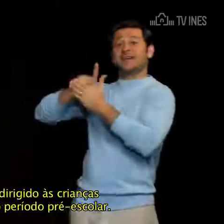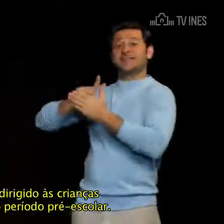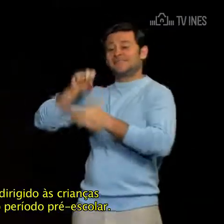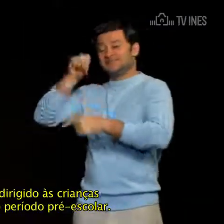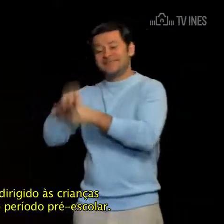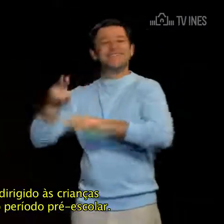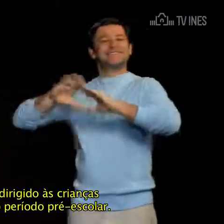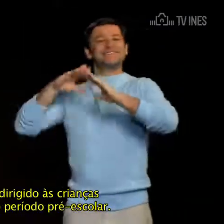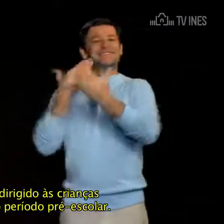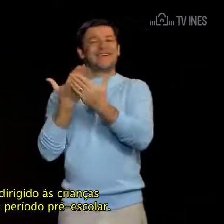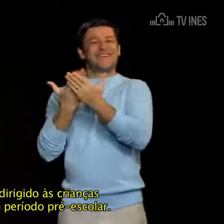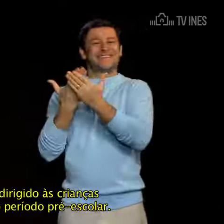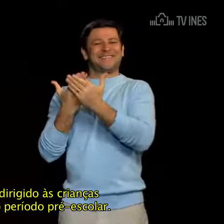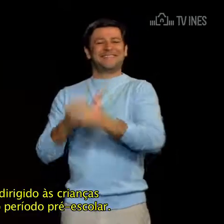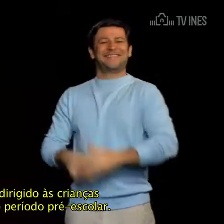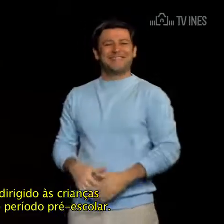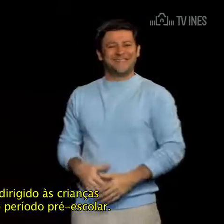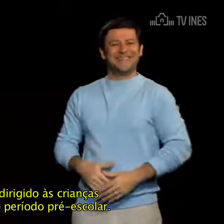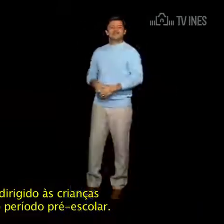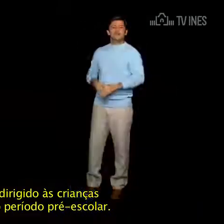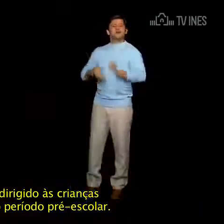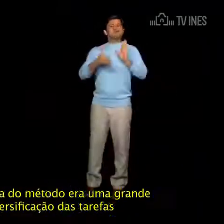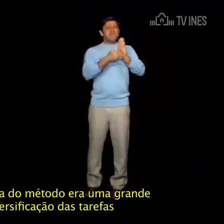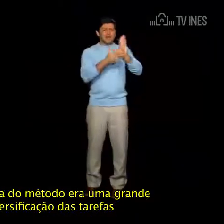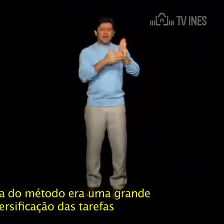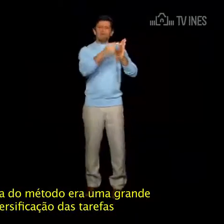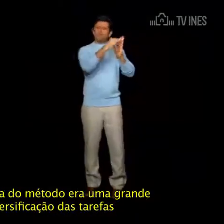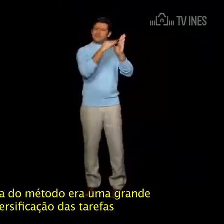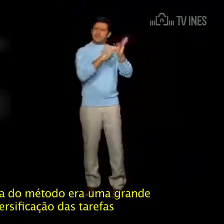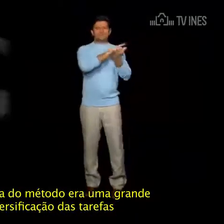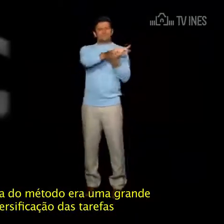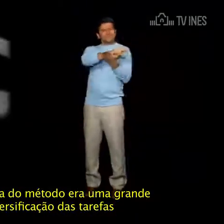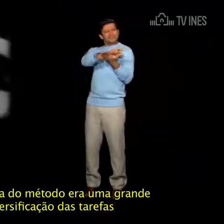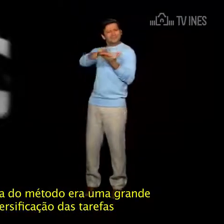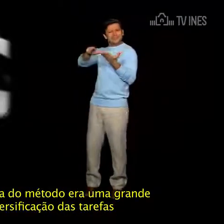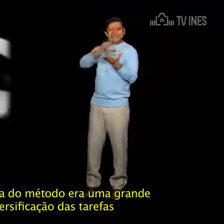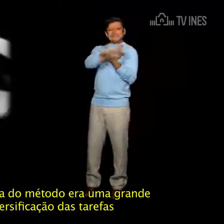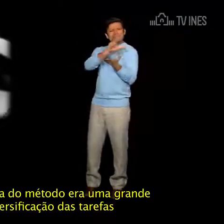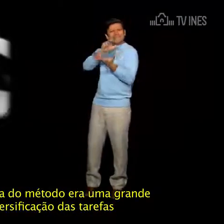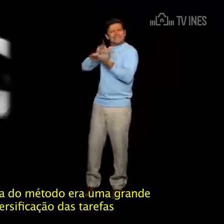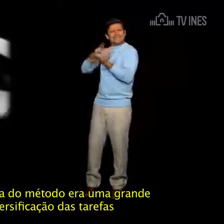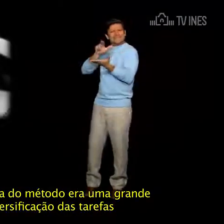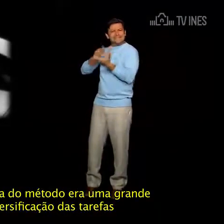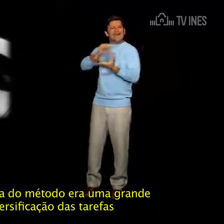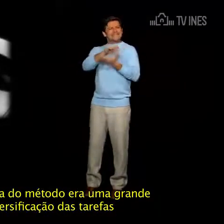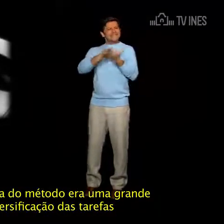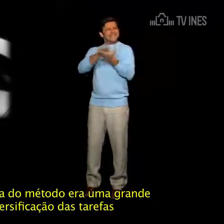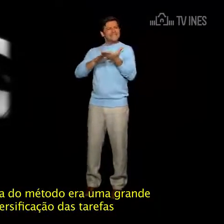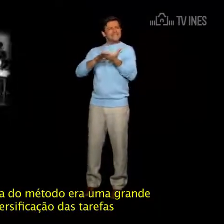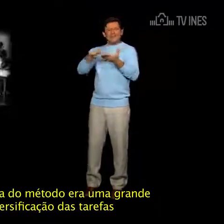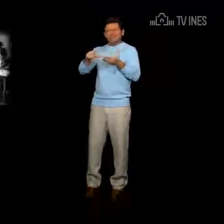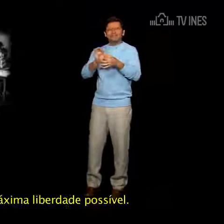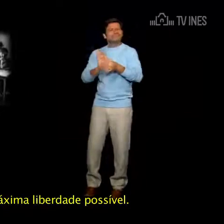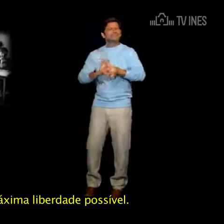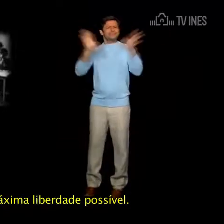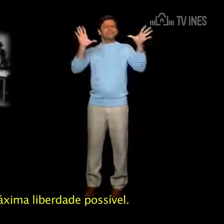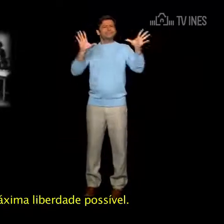crianças do período pré-escolar. A proposta do método era uma grande diversificação das tarefas e a máxima